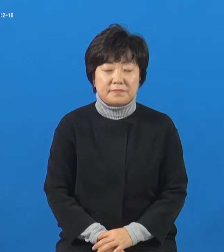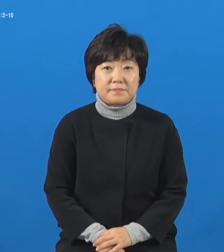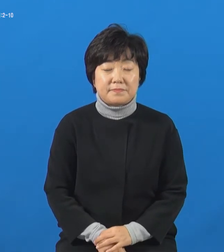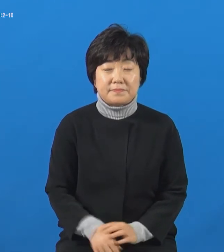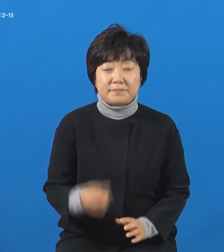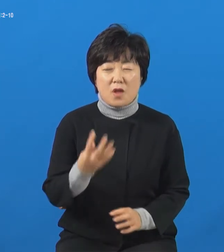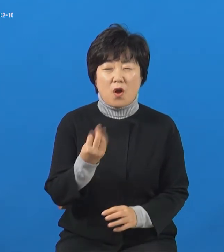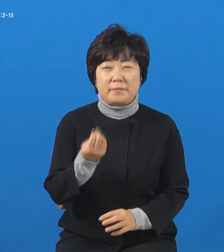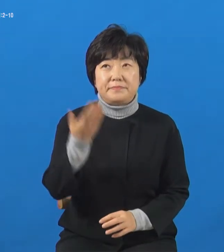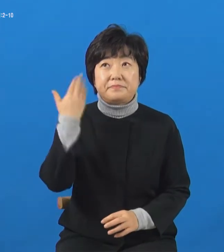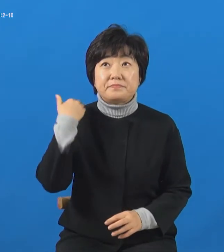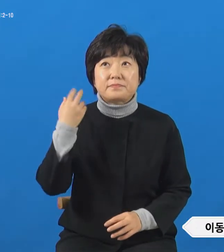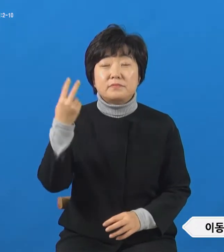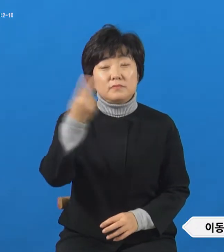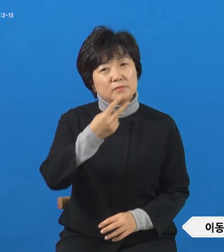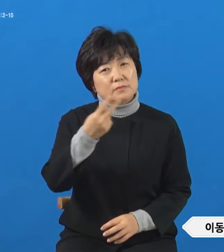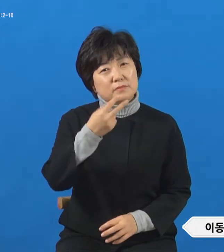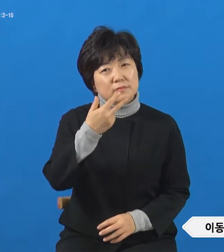수년 전 지나간